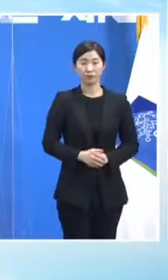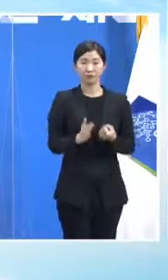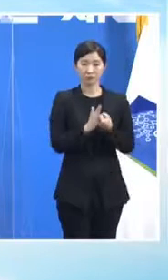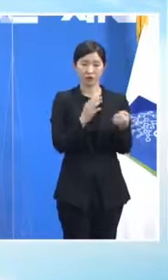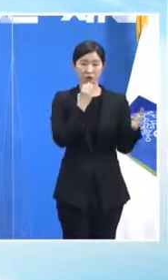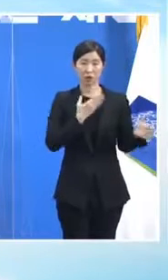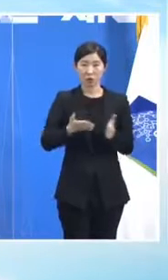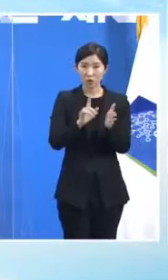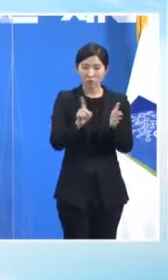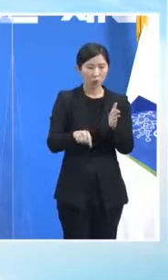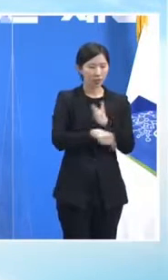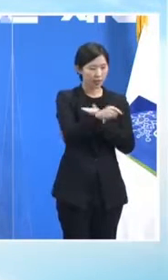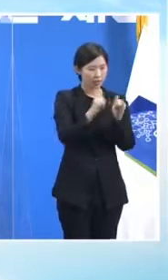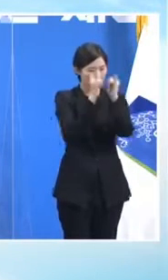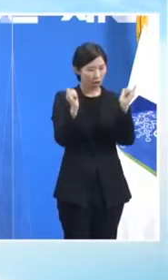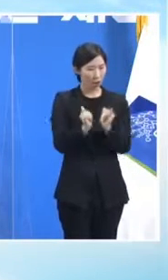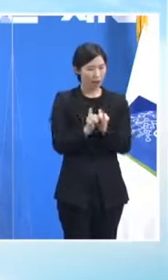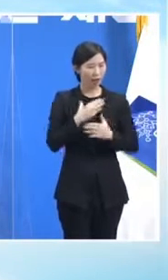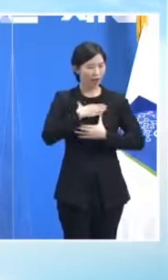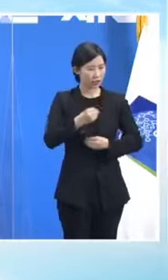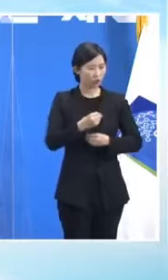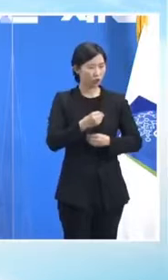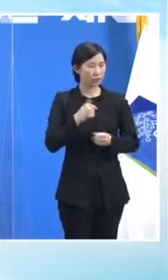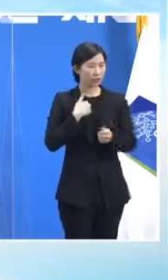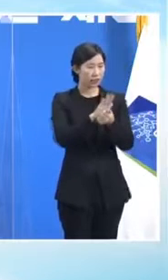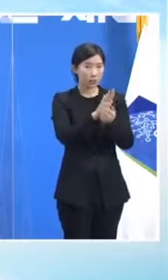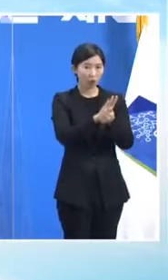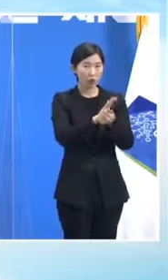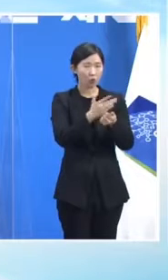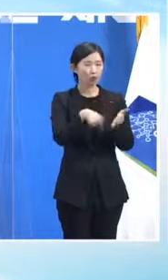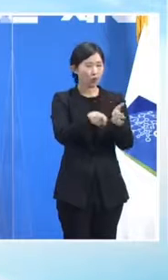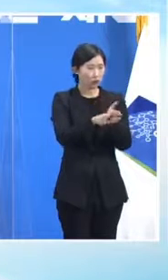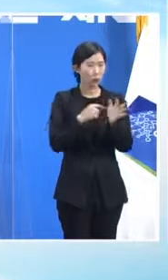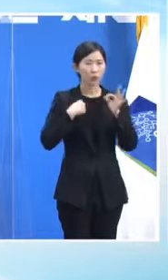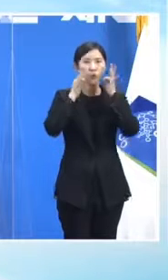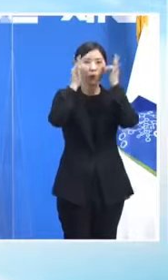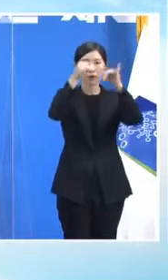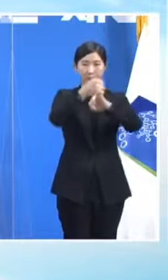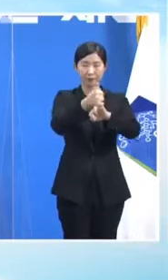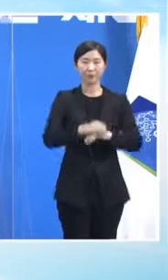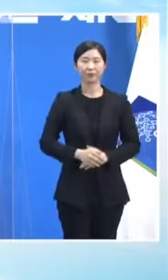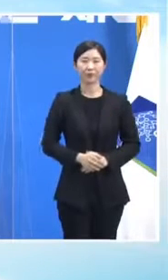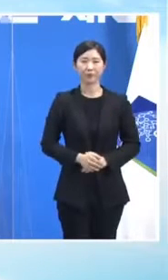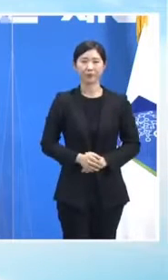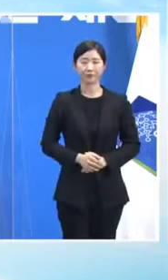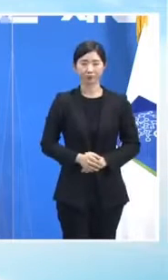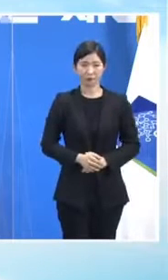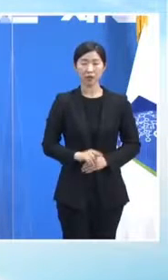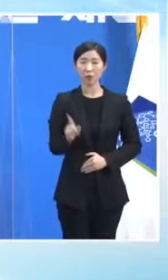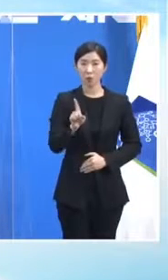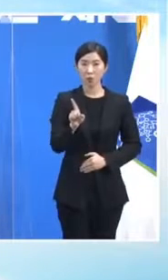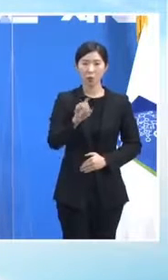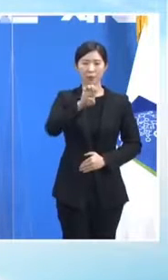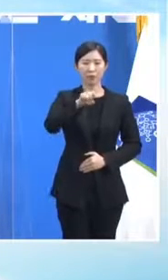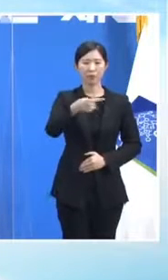있도록 가능한 노력을 다할 것입니다. 그 일환으로 경기도형 프리랜서 플랫폼을